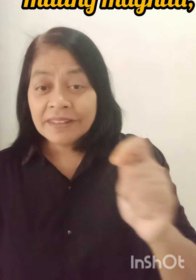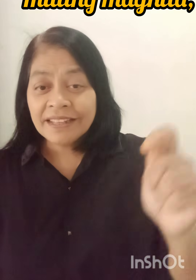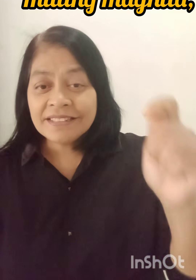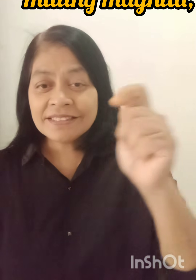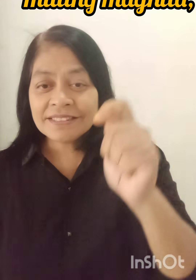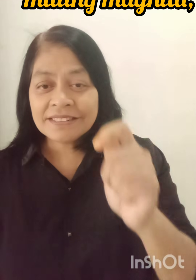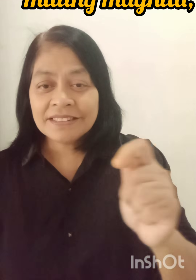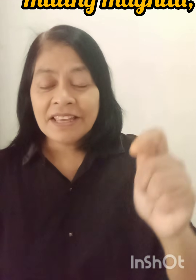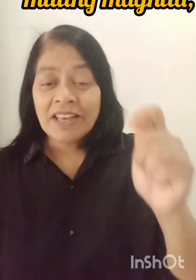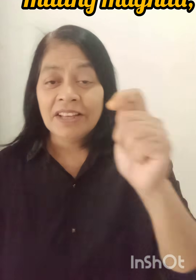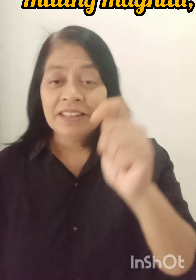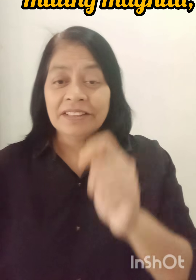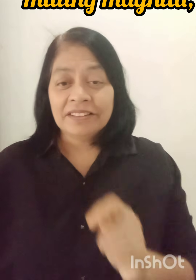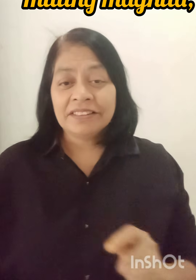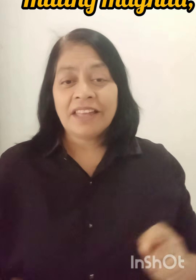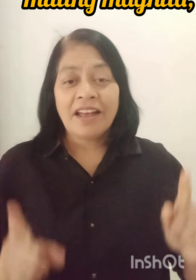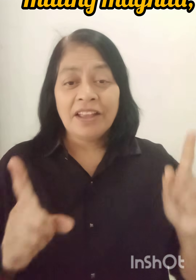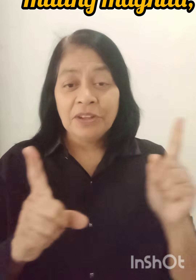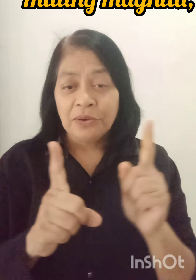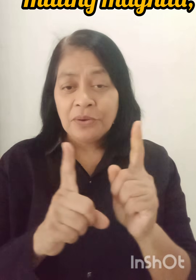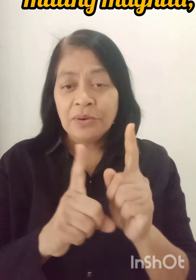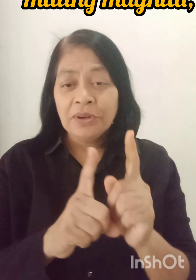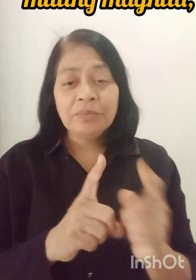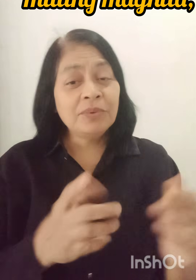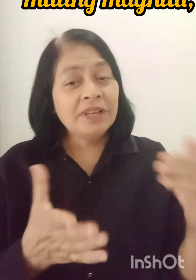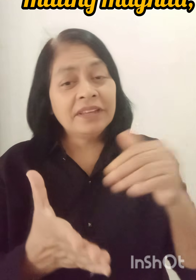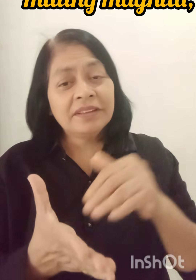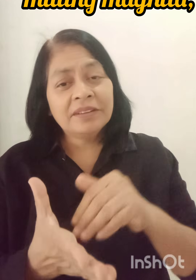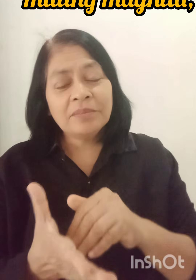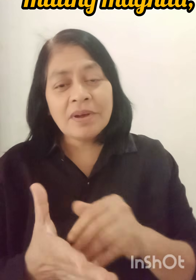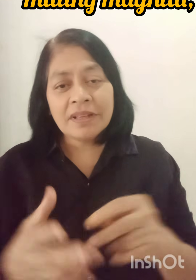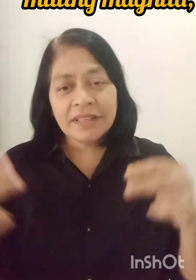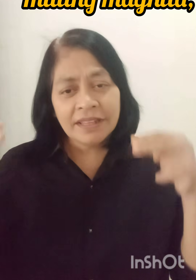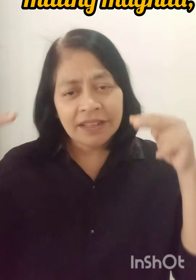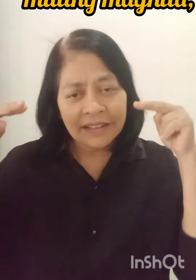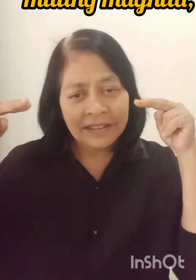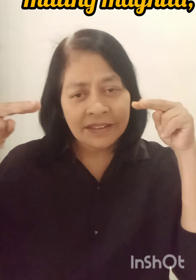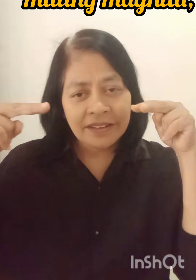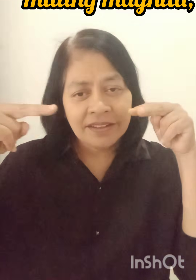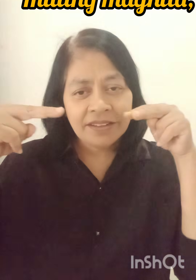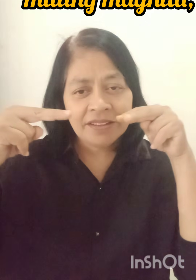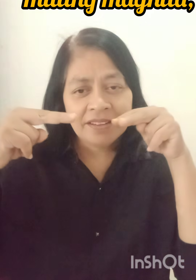Martes nang tayo'y muling magkita,